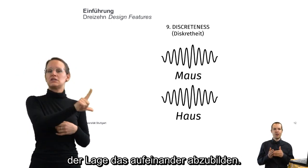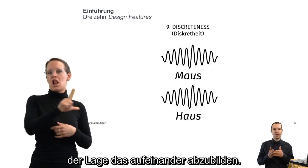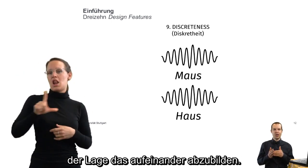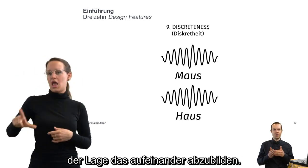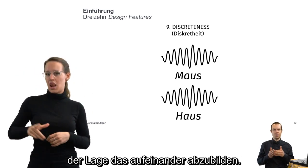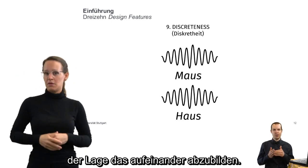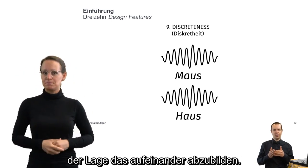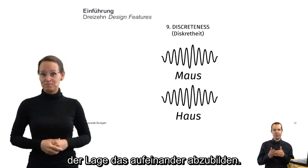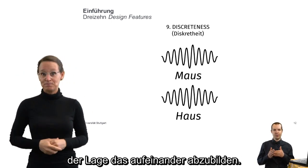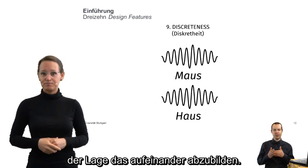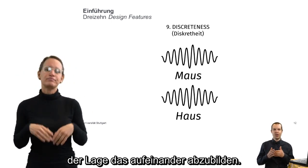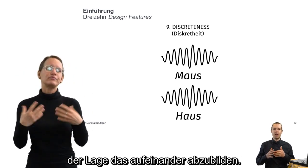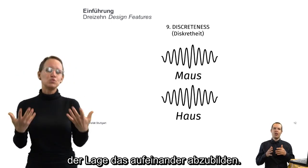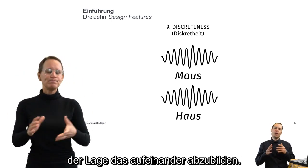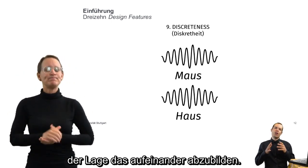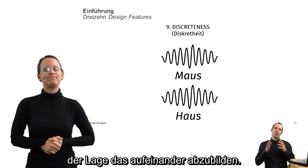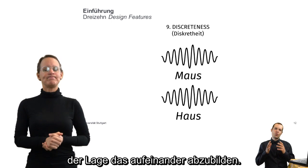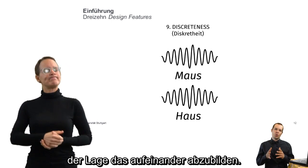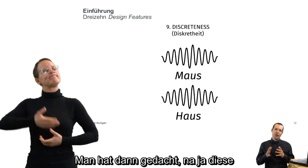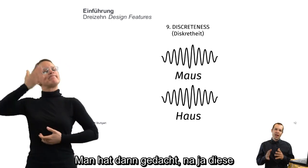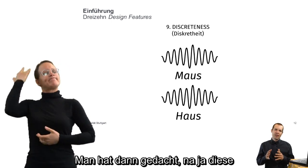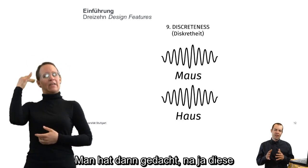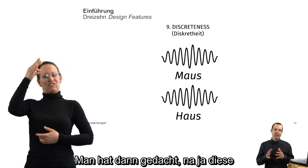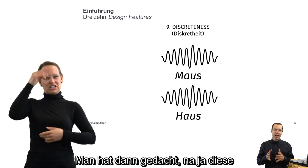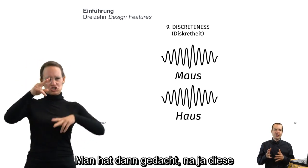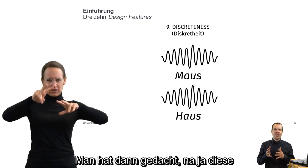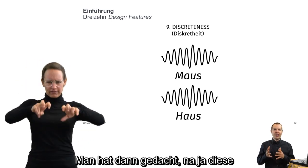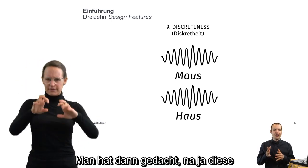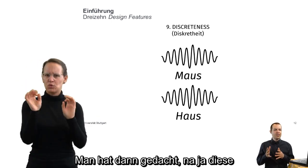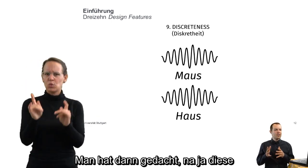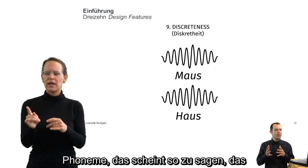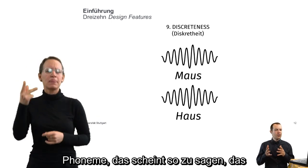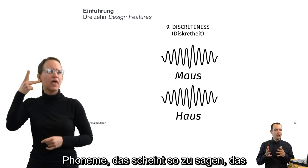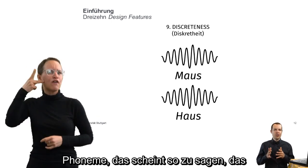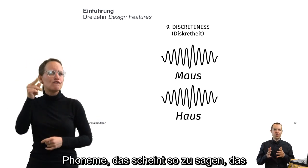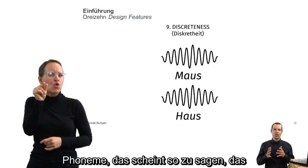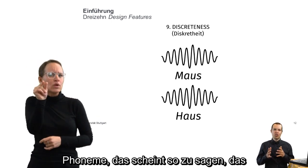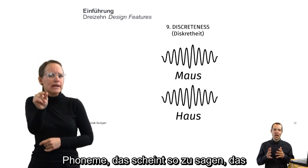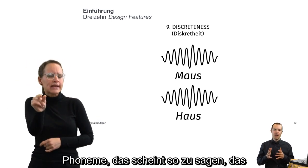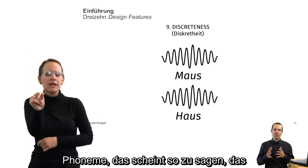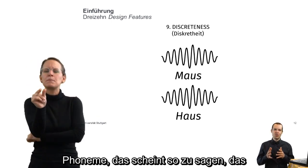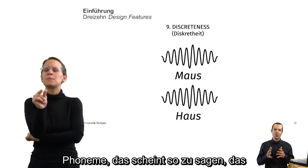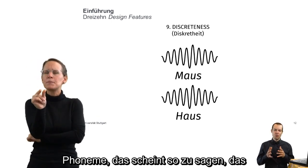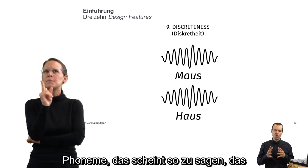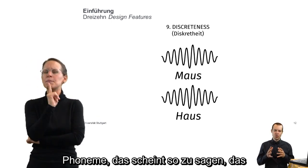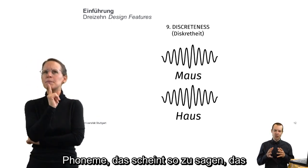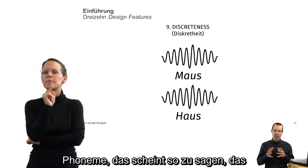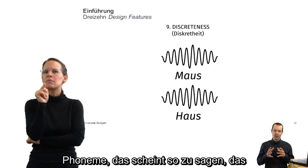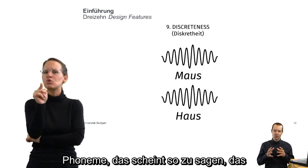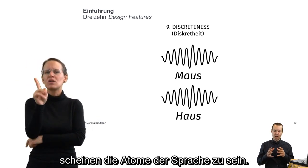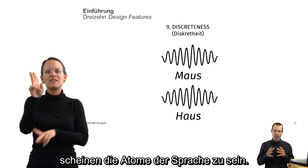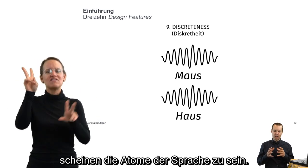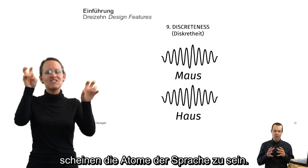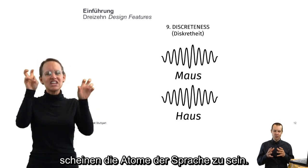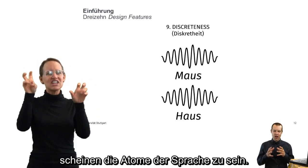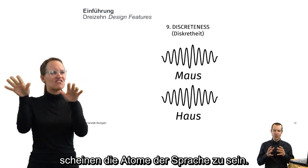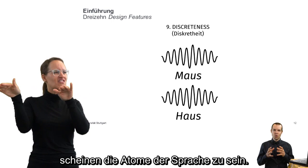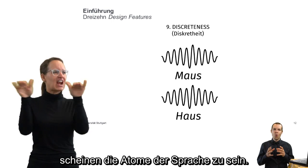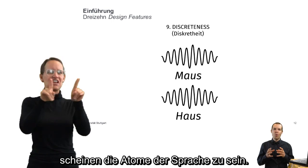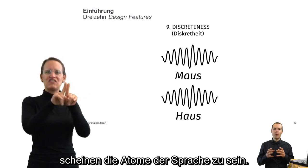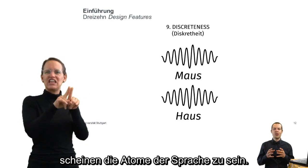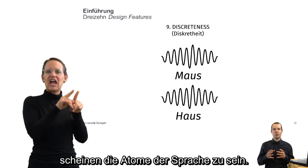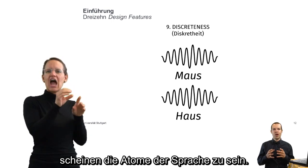das aufeinander abzulegen. So, man hat dann gedacht, naja, diese Phoneme, das scheinen die